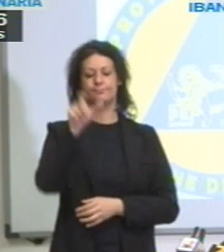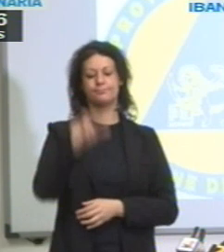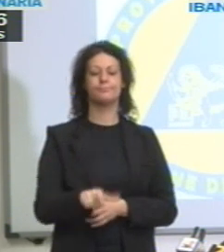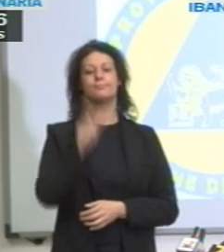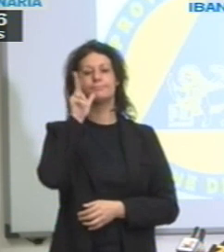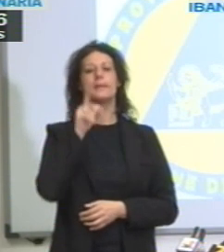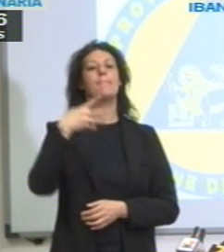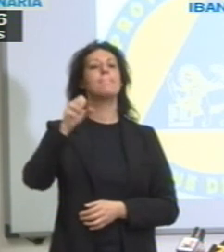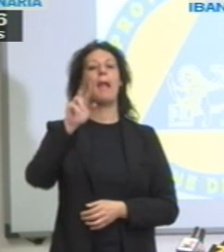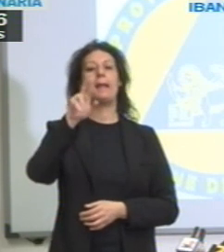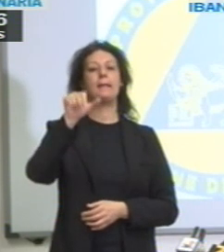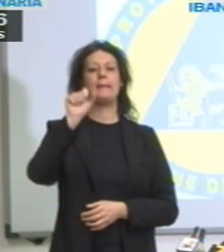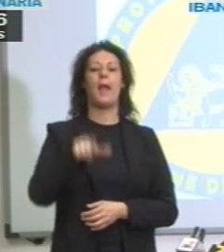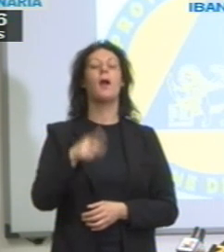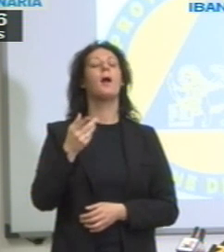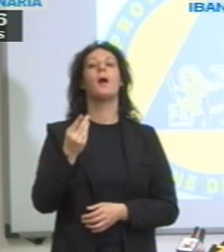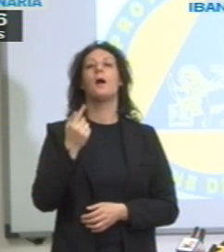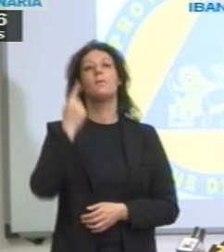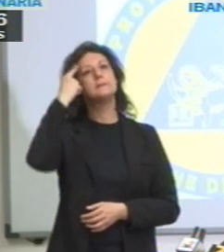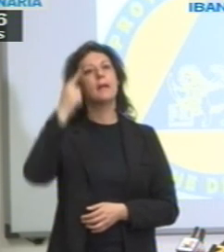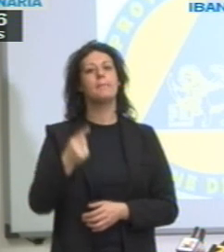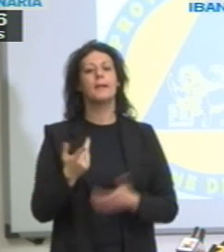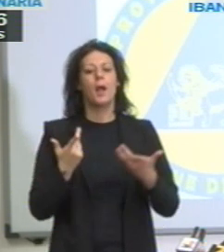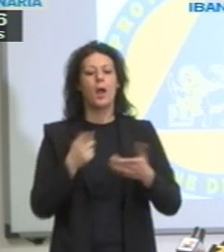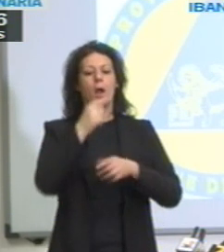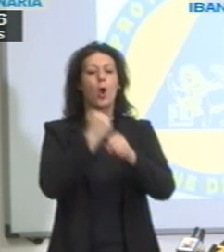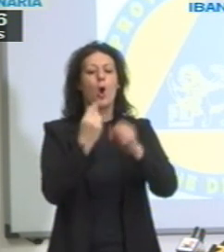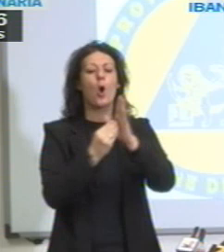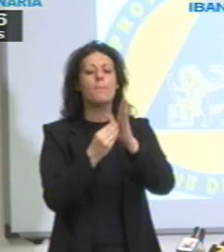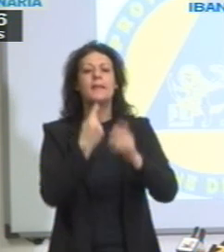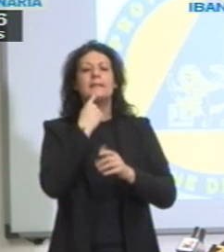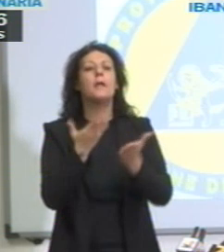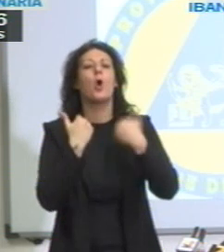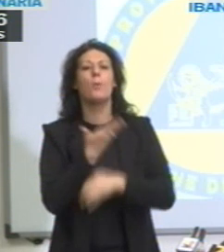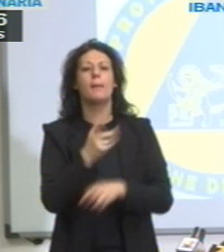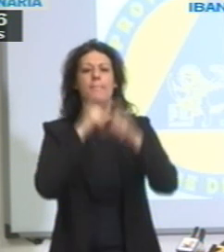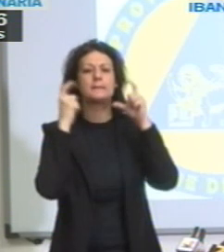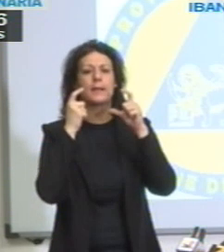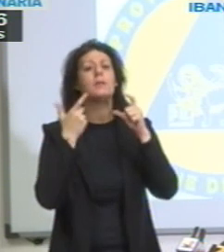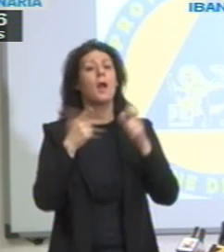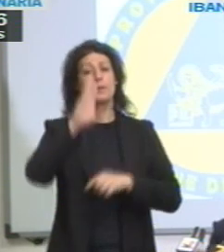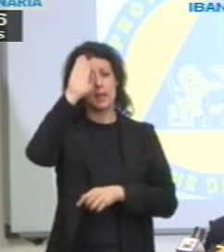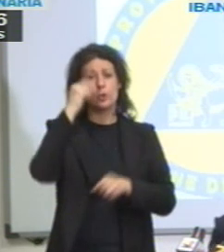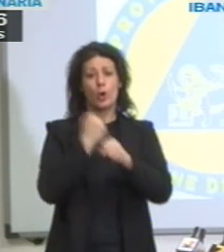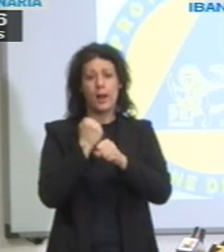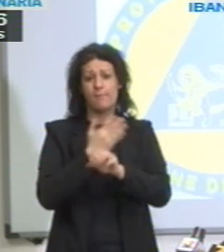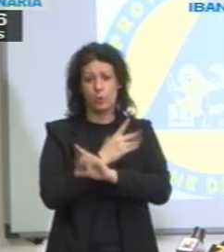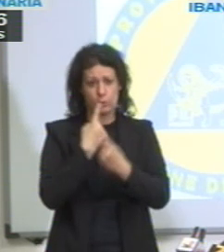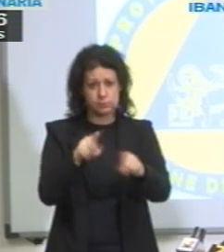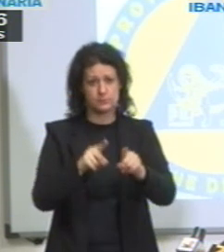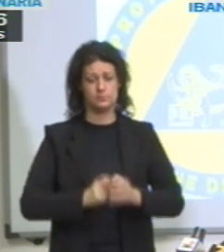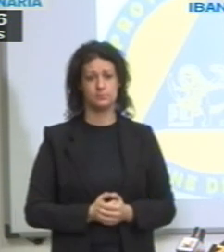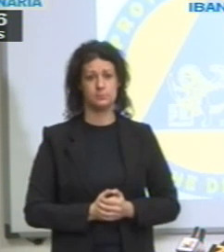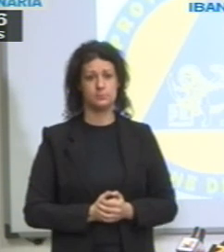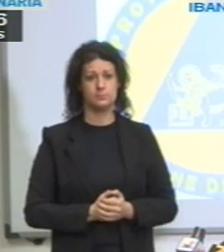chiede chi deve comprare la mascherina a un operatore, è il datore di lavoro, punto. Cioè,